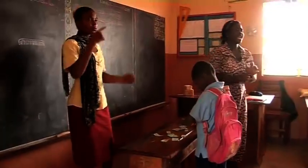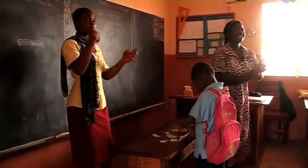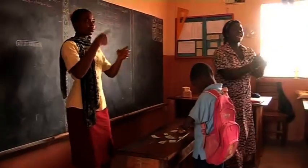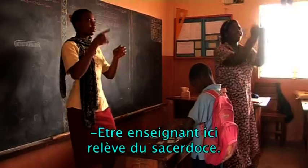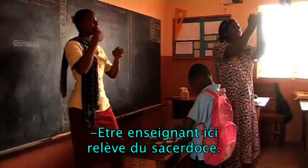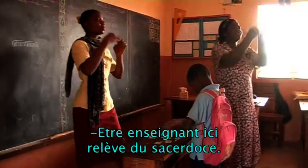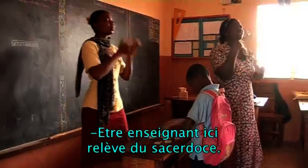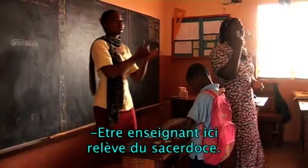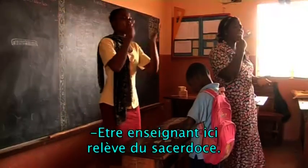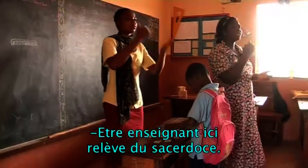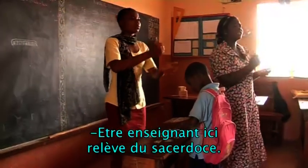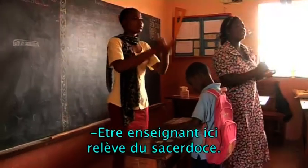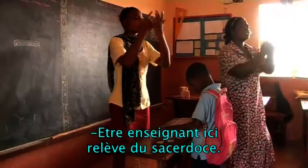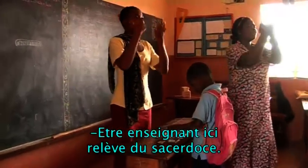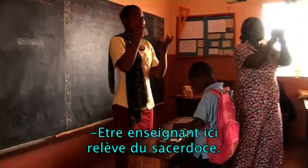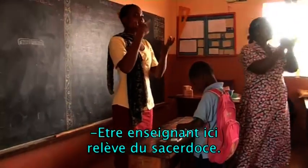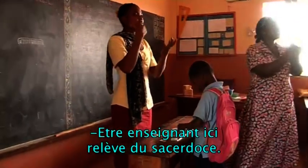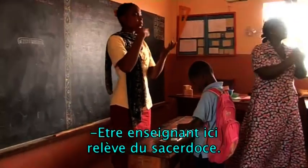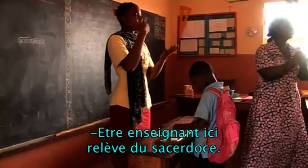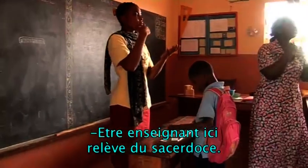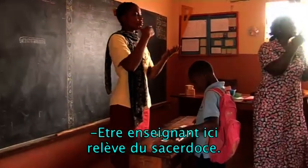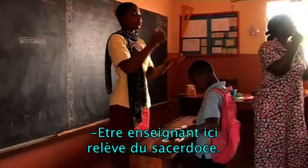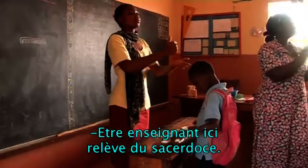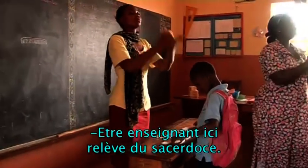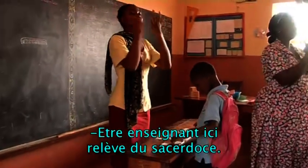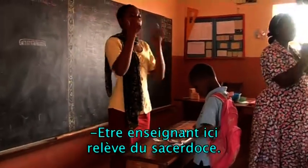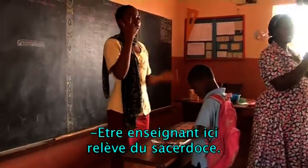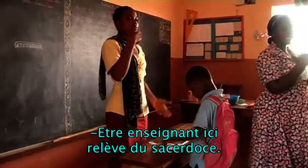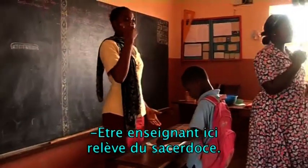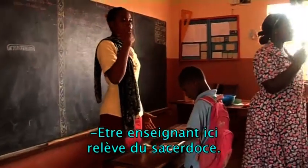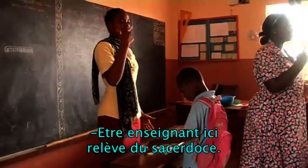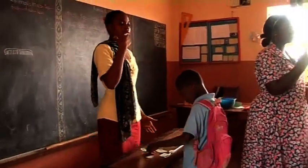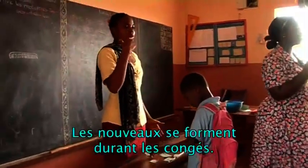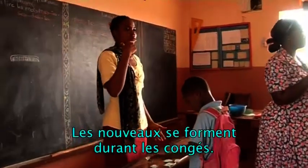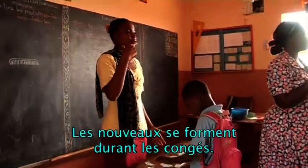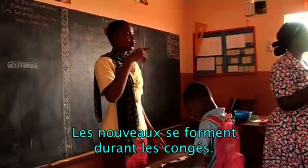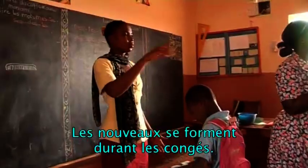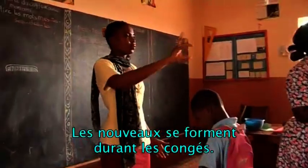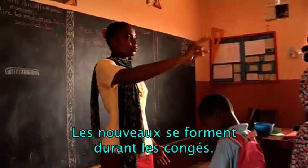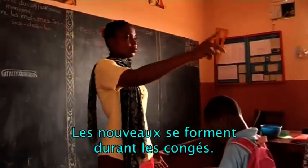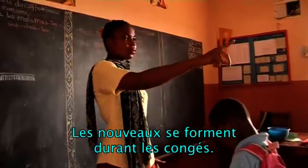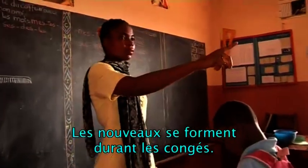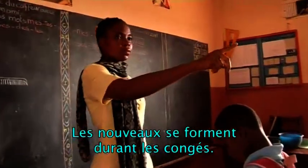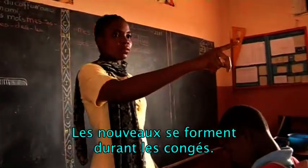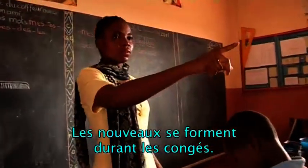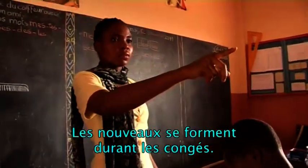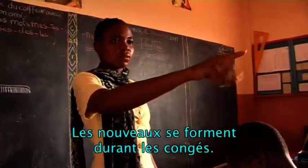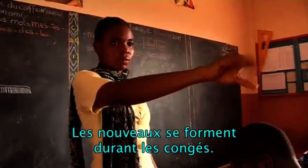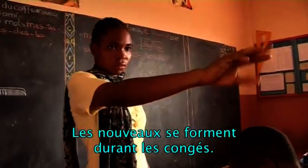Être instituteur ou professeur dans ce centre relève du sacerdoce. Les nouveaux enseignants se forment durant les congés